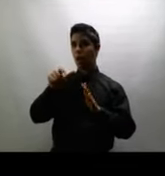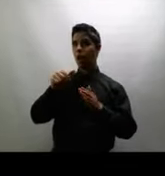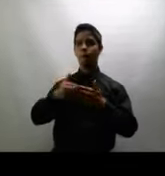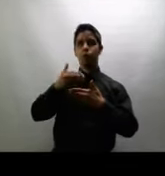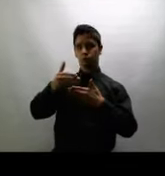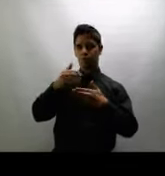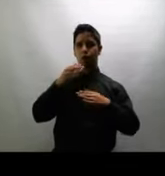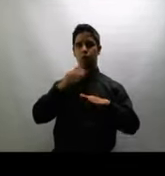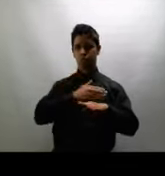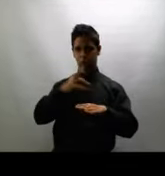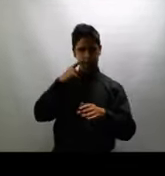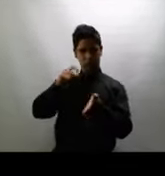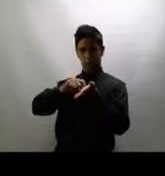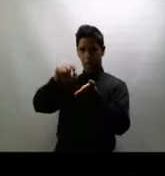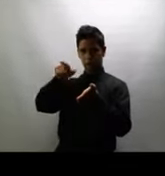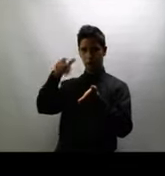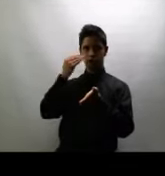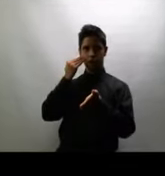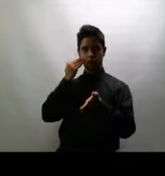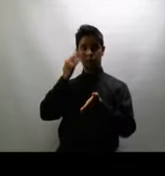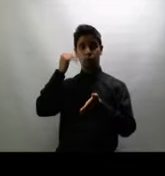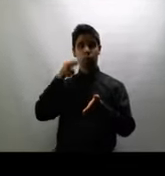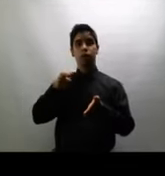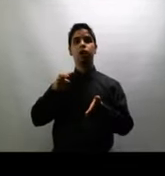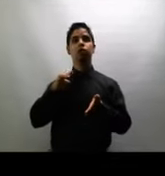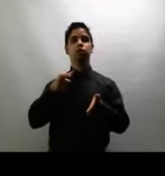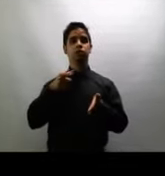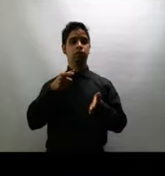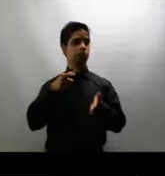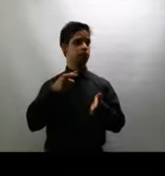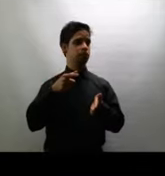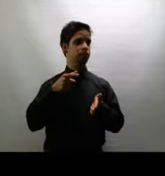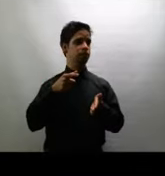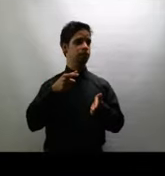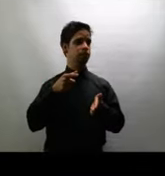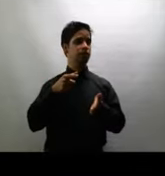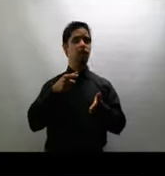puse, ahí, porque es que esto es... El café tal.